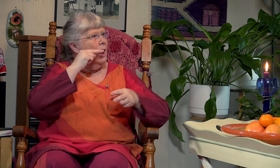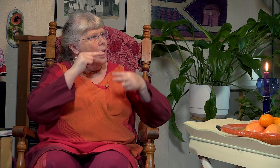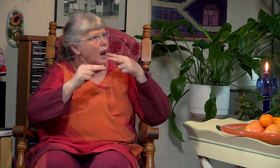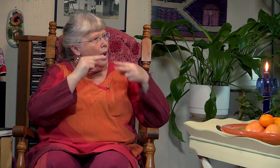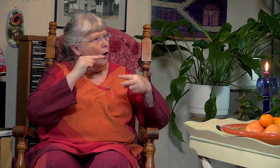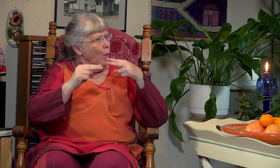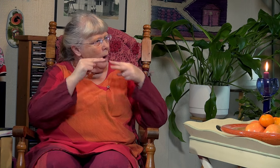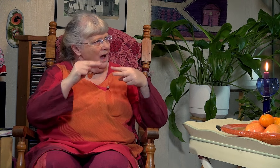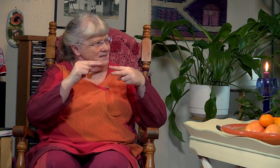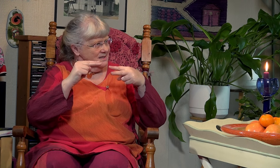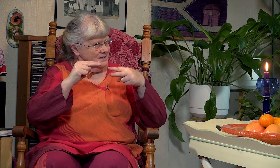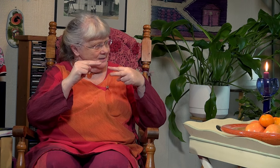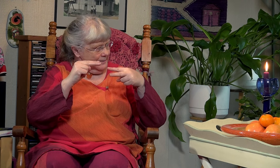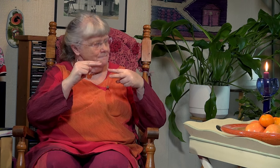Dianaa lounaalle.